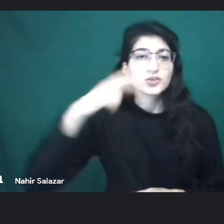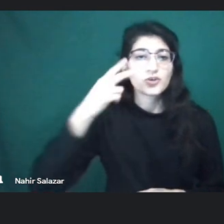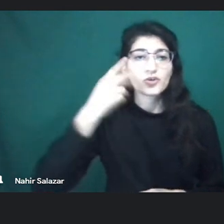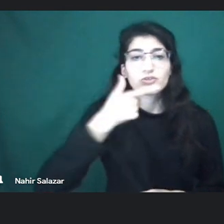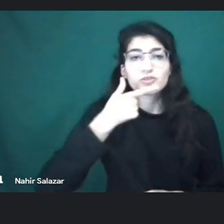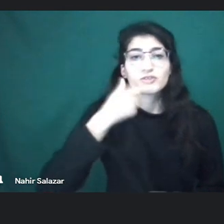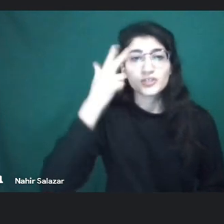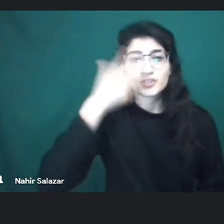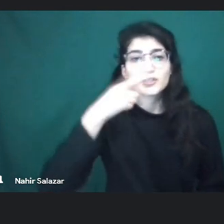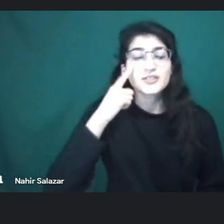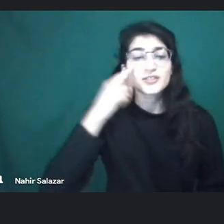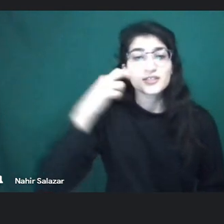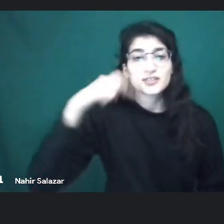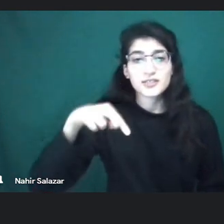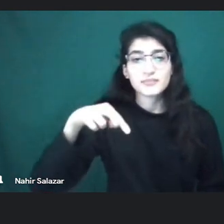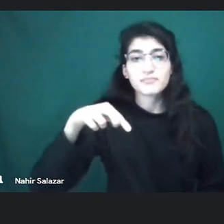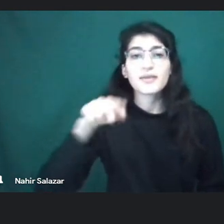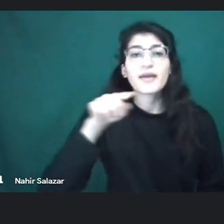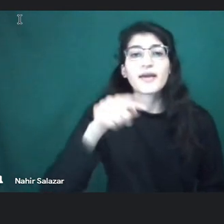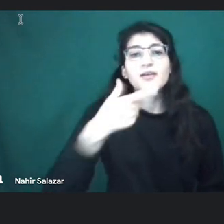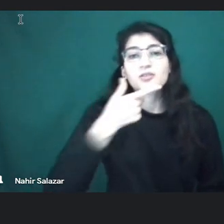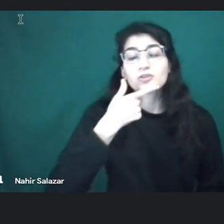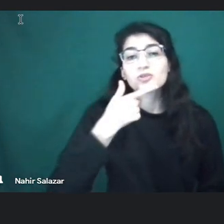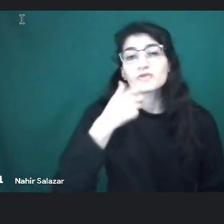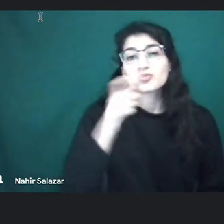¿Sí? Y tiene el artículo.